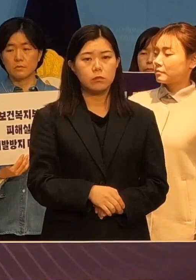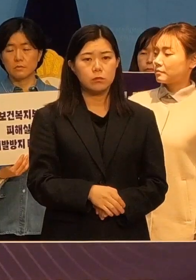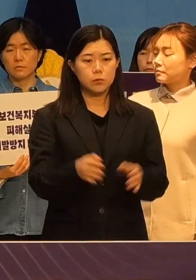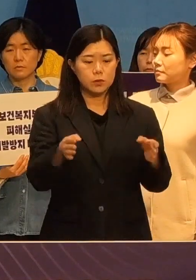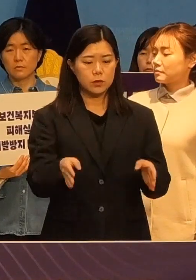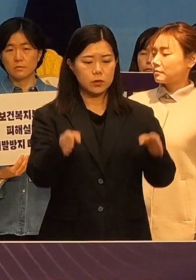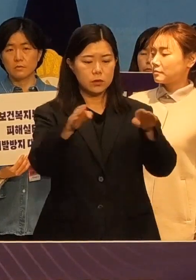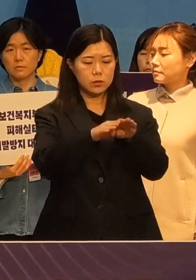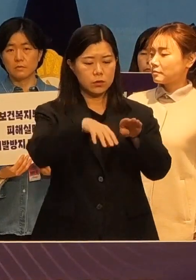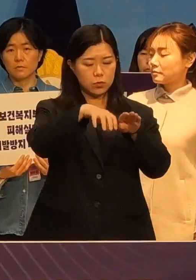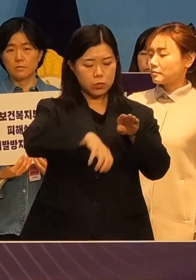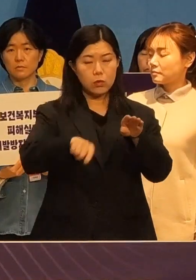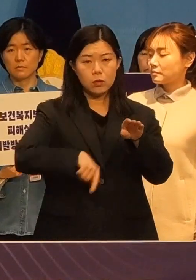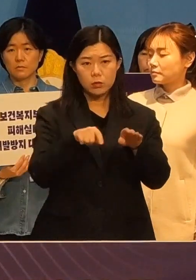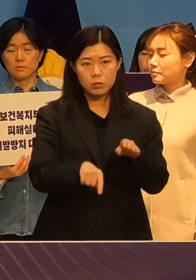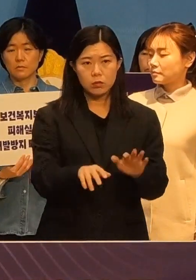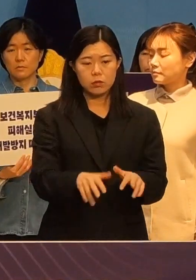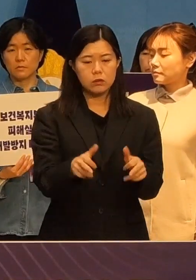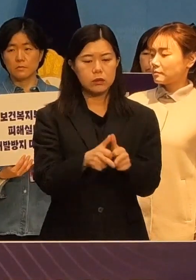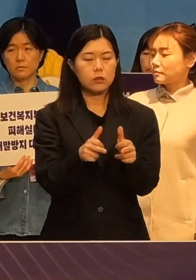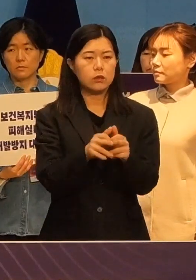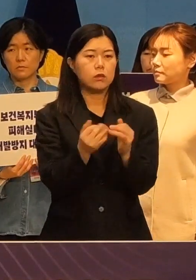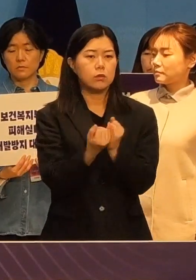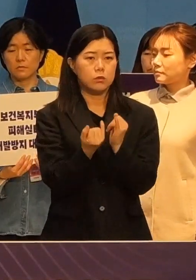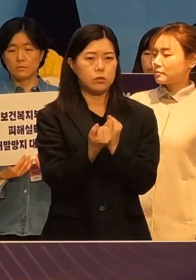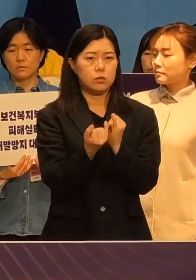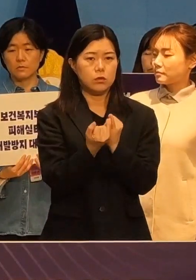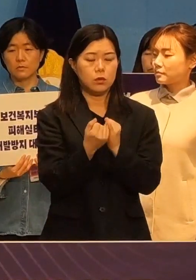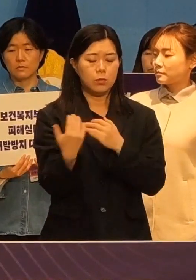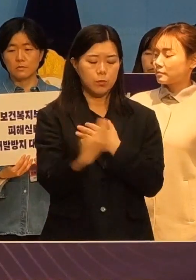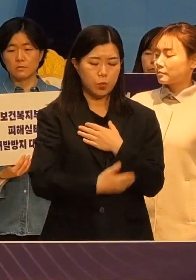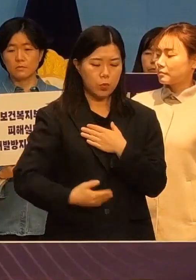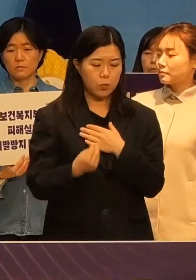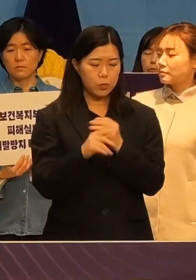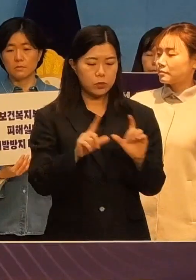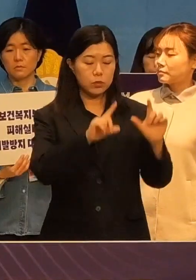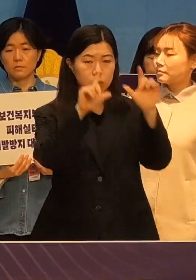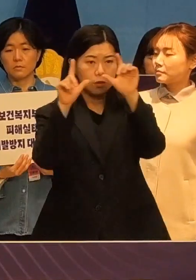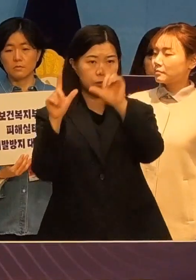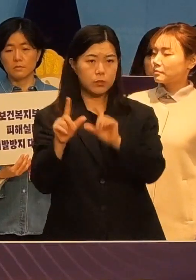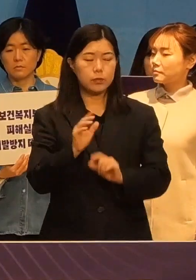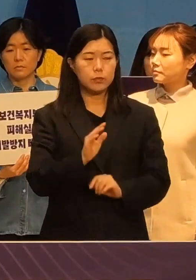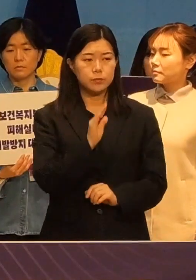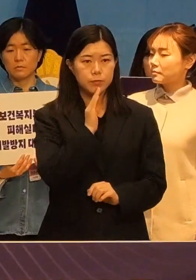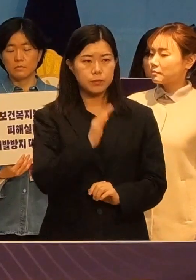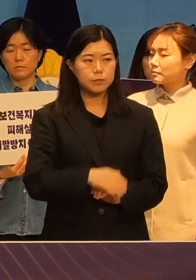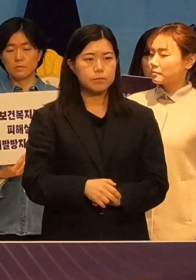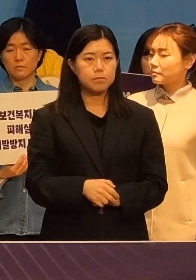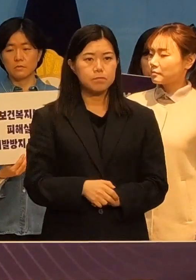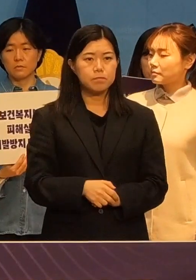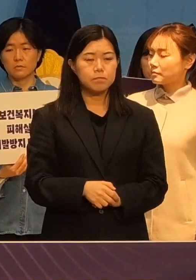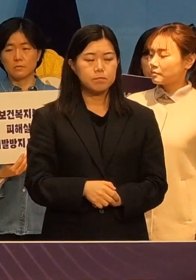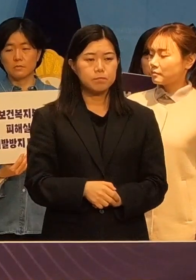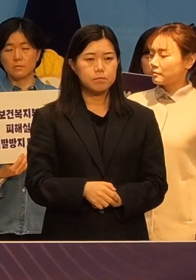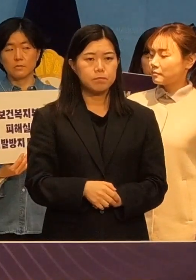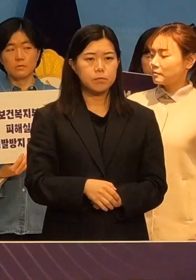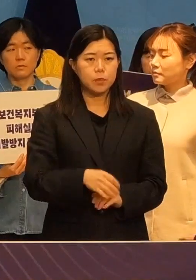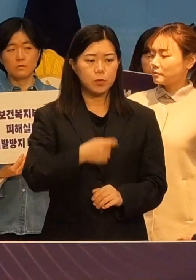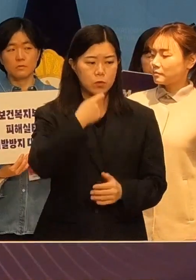시설이라는 공간에서 장애 여성의 몸과 삶이 얼마나 쉽게 또